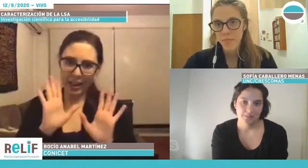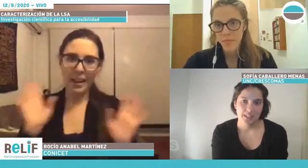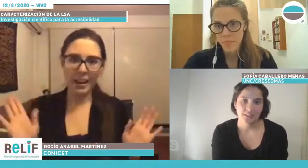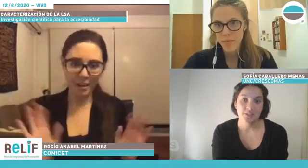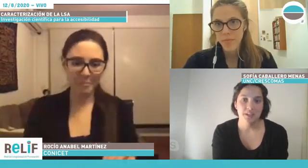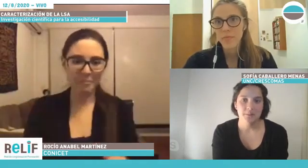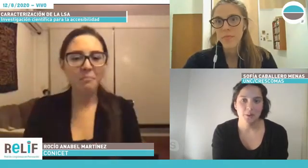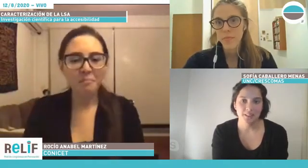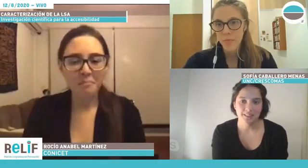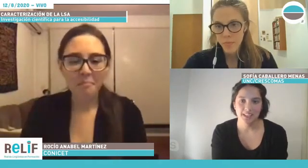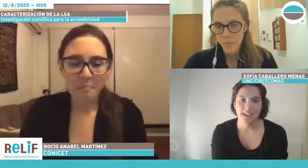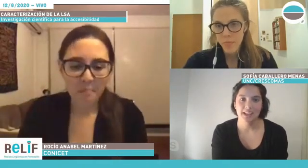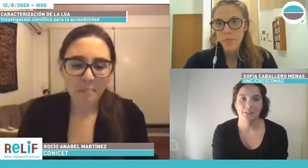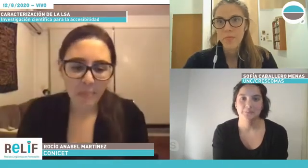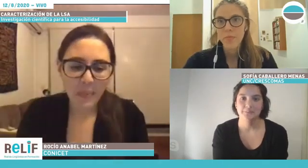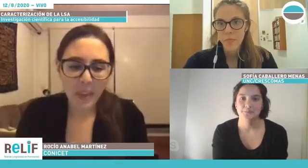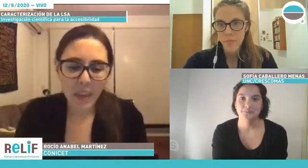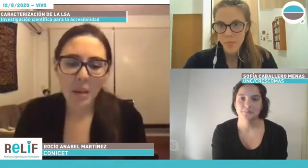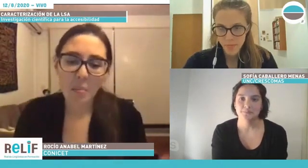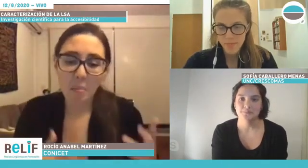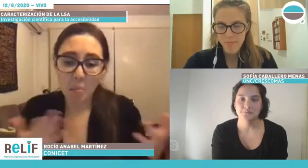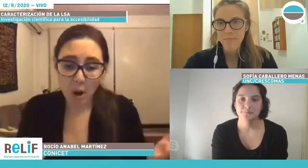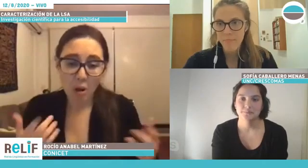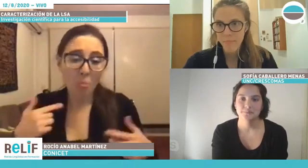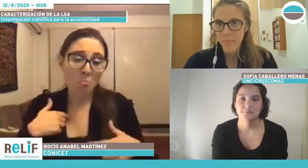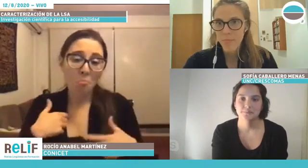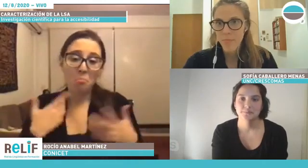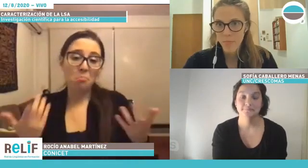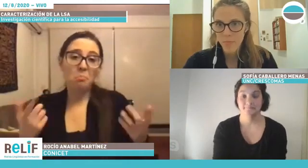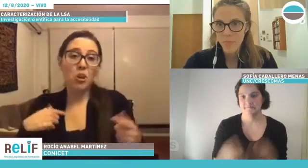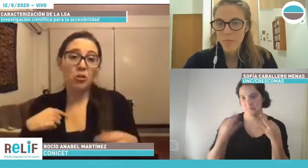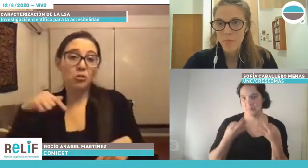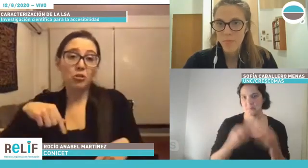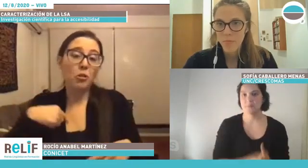mismo. Entonces es importante aclararlo. Ujú.